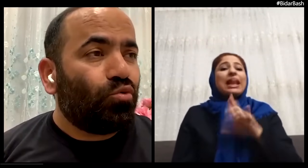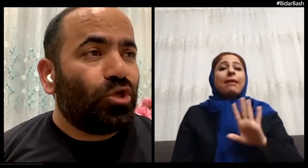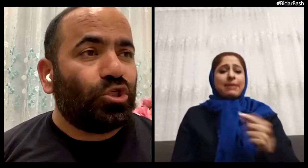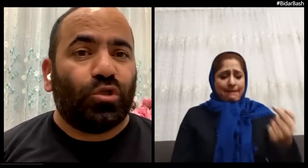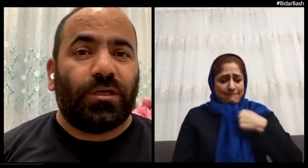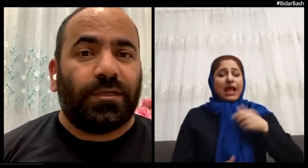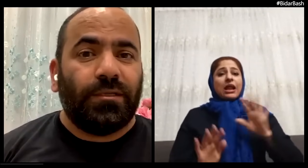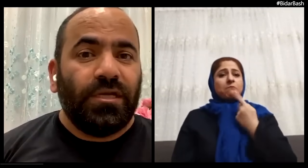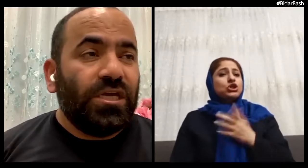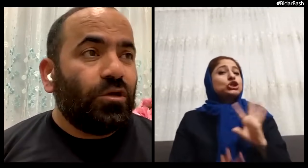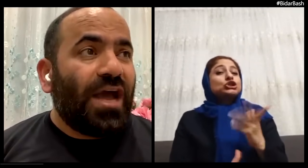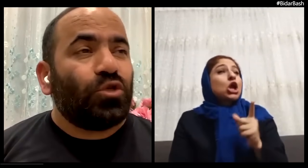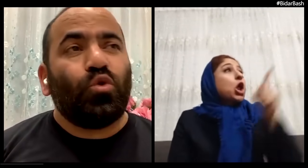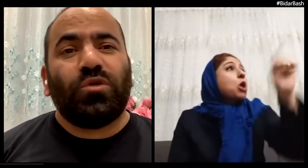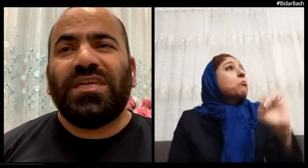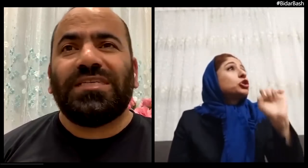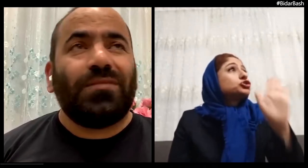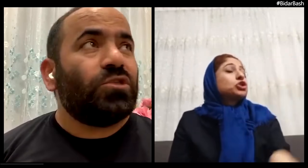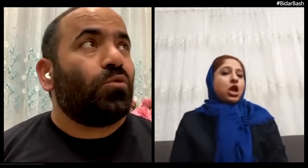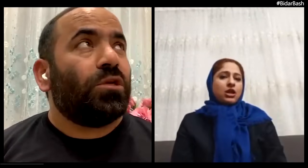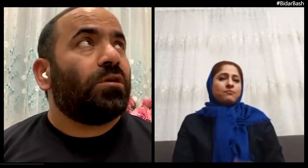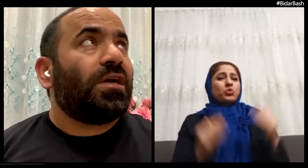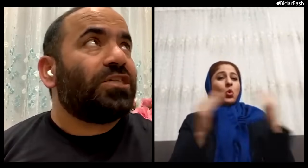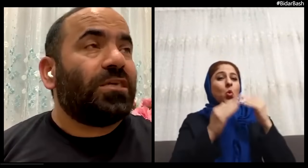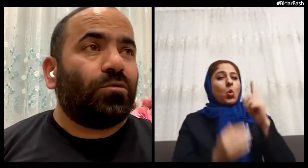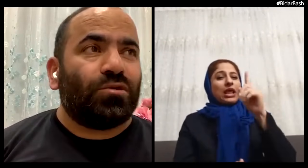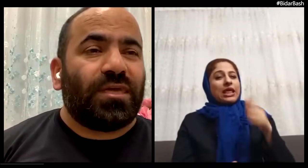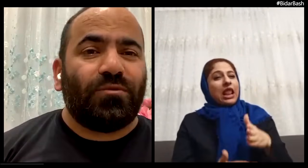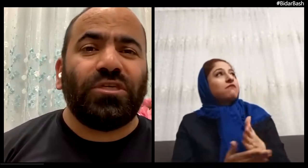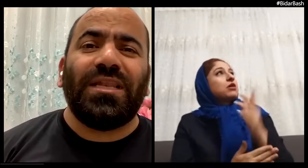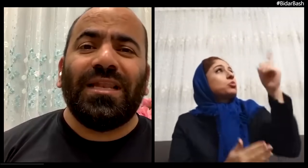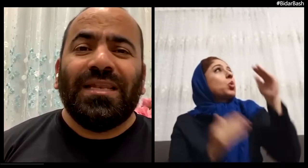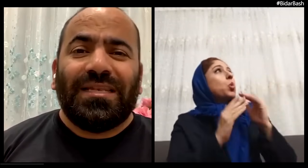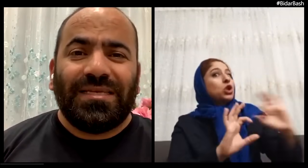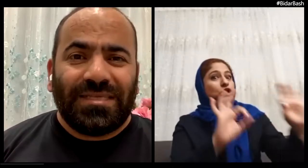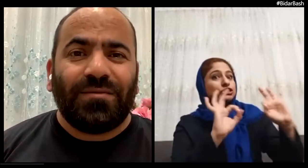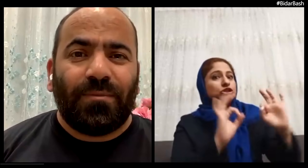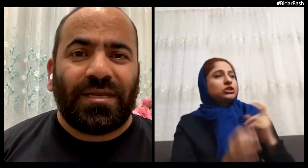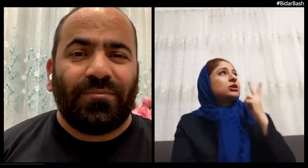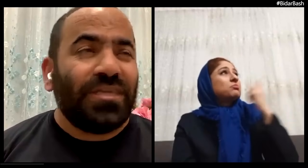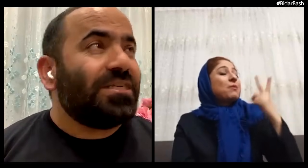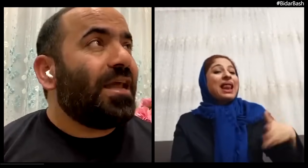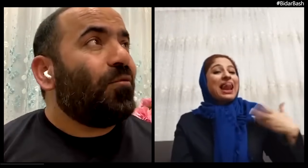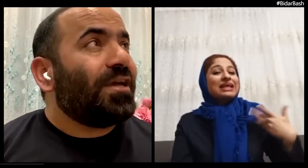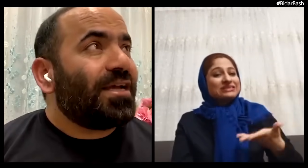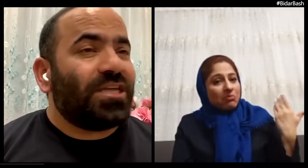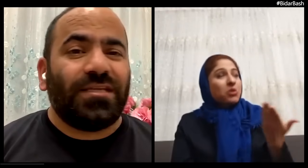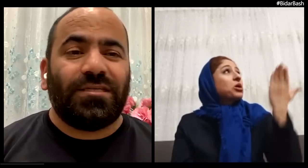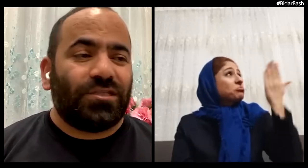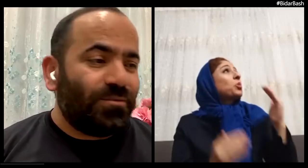چرا اون اون ماشین رو داره. عجل خونه یکی رد میشه، خونه قشنگی درست کرده، به جای که لذت ببره بگی چه